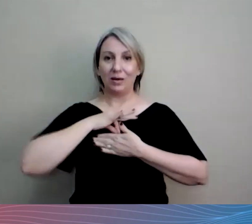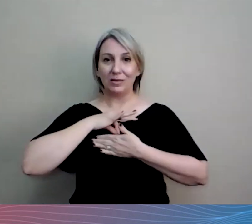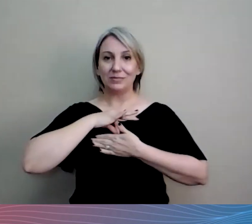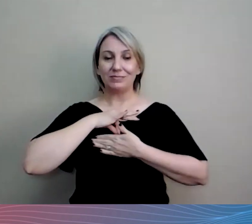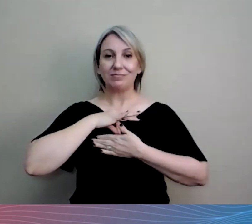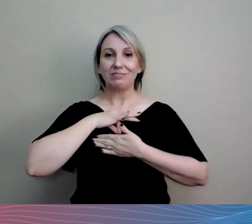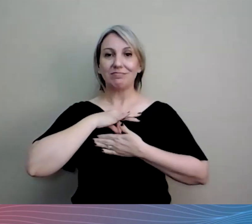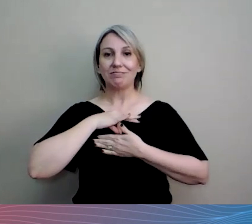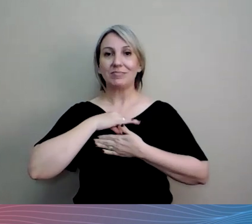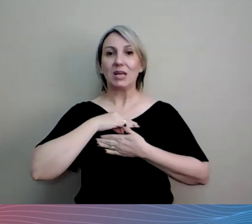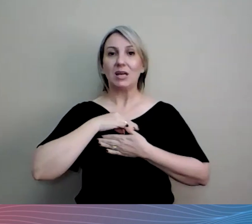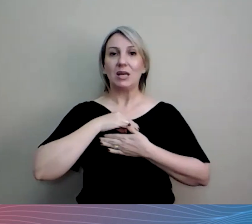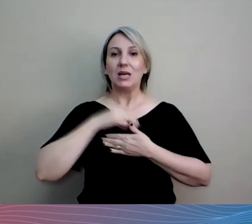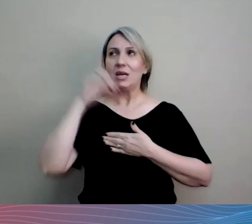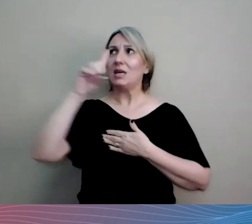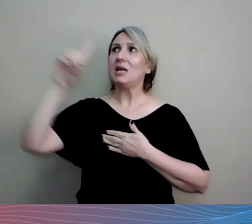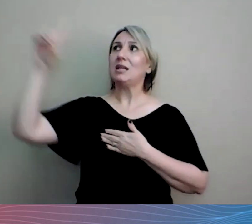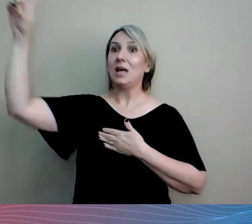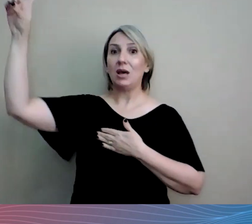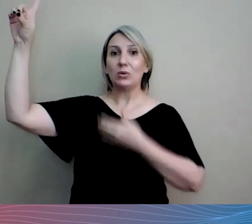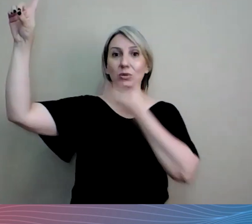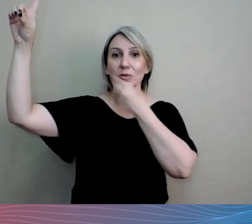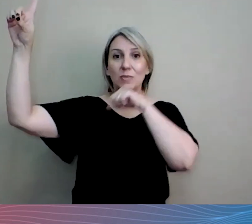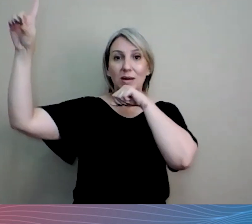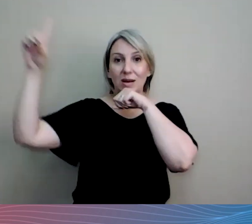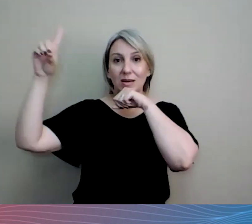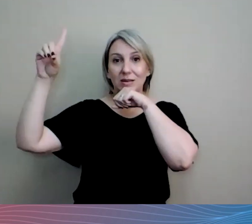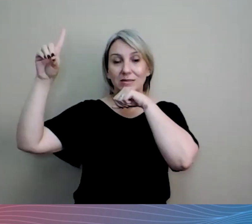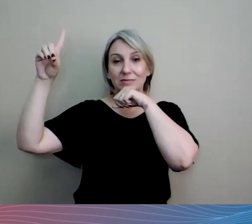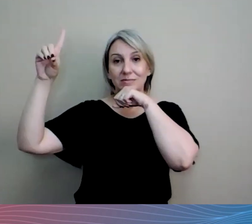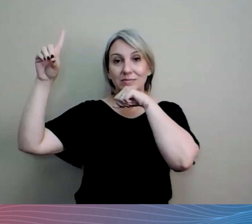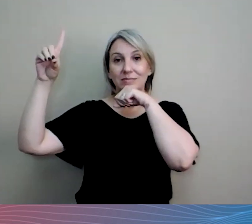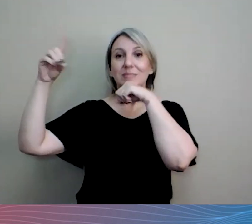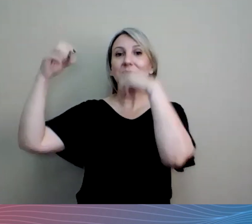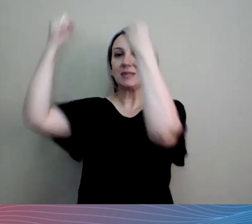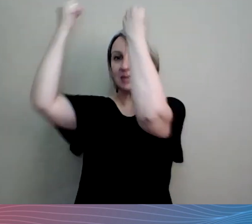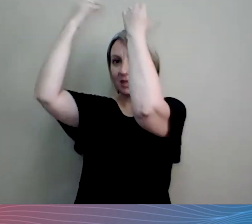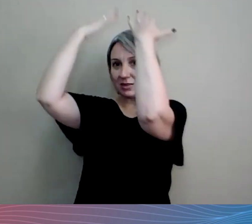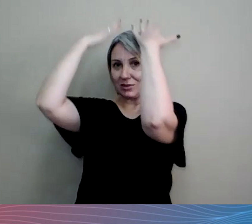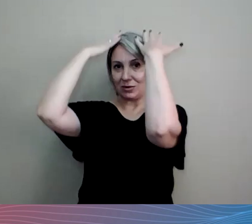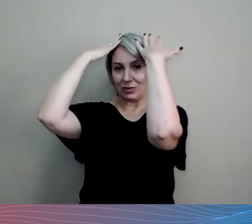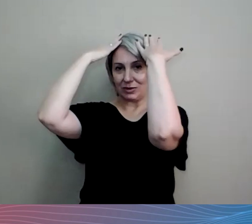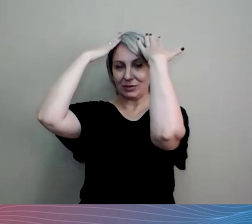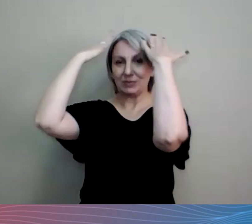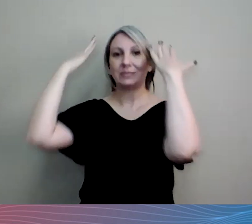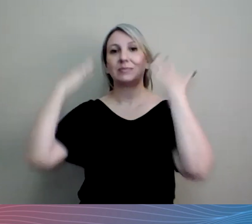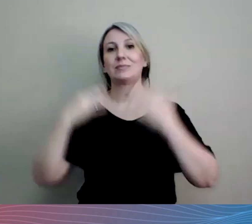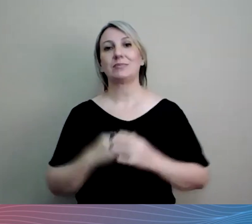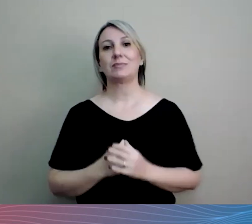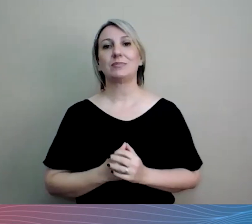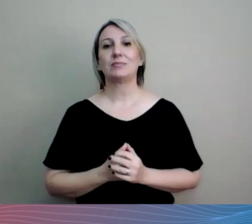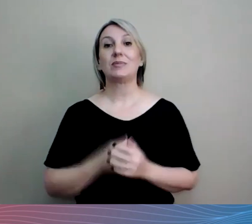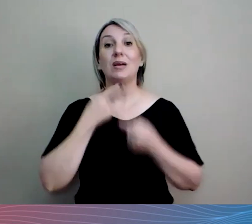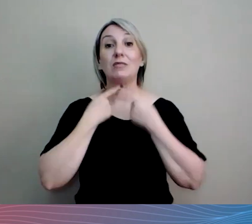nós? É Deus e Pai. Ele, por isso disse para vocês, Efésios 1, irmãos, a vontade de Deus